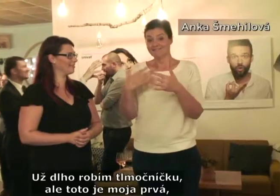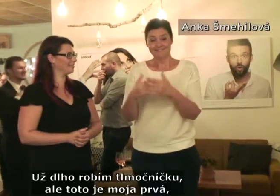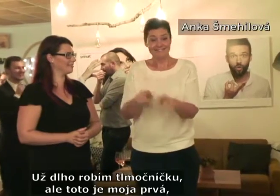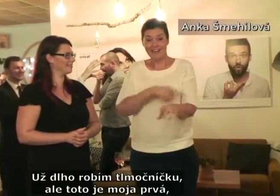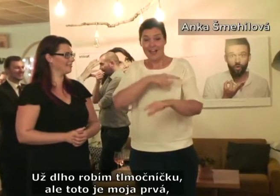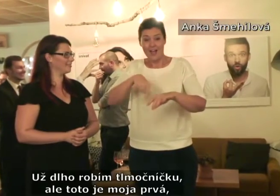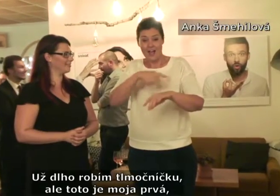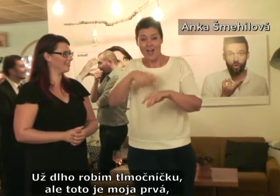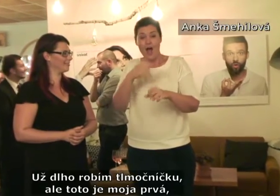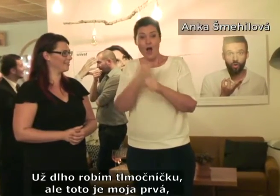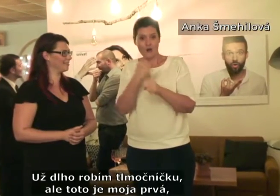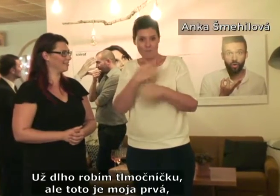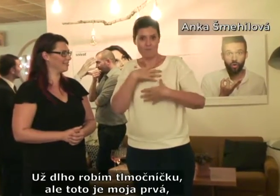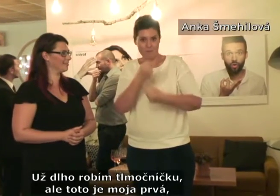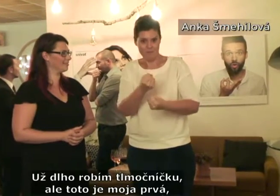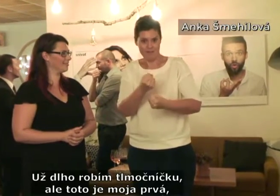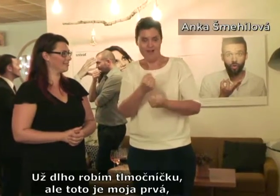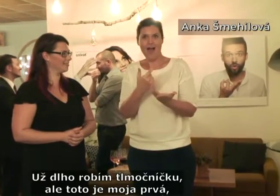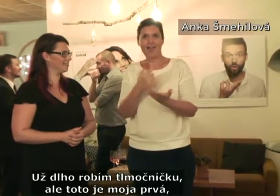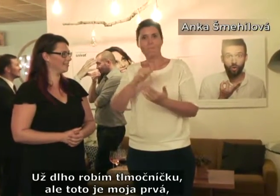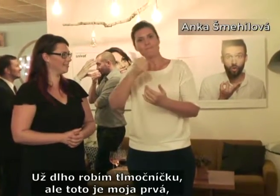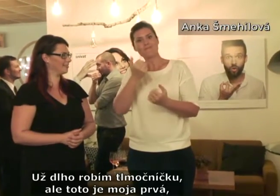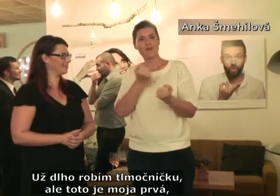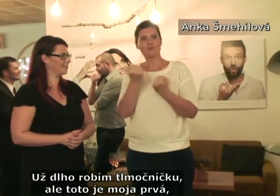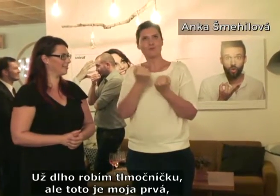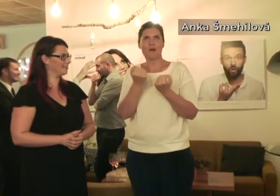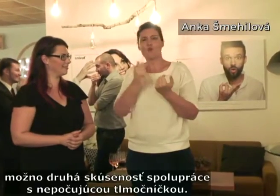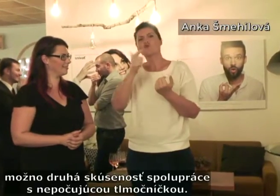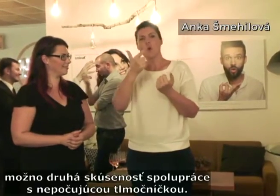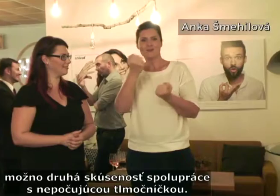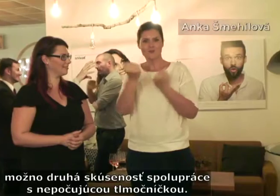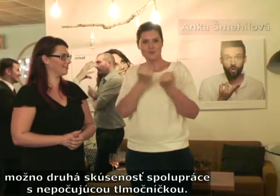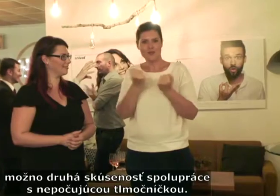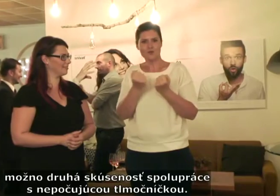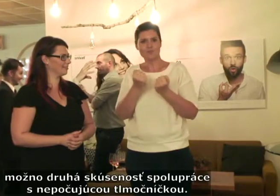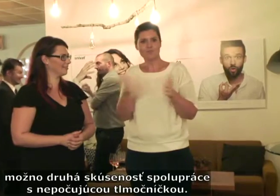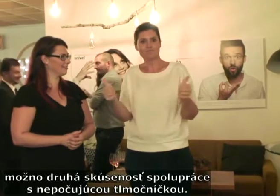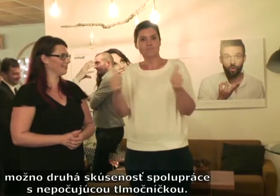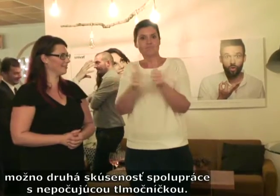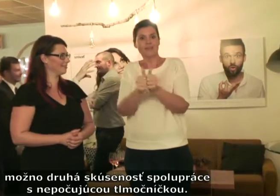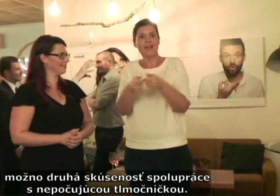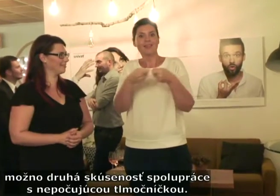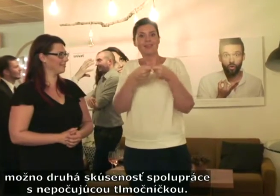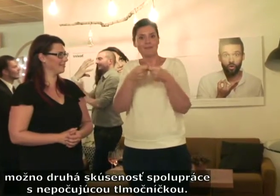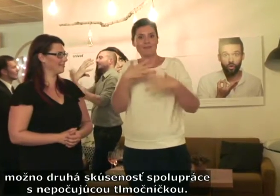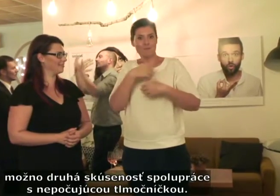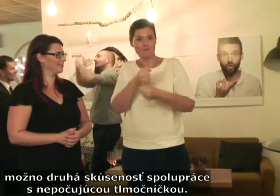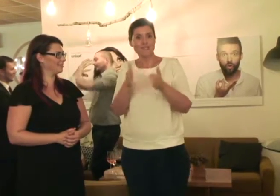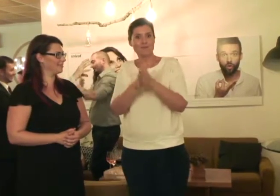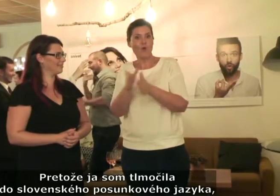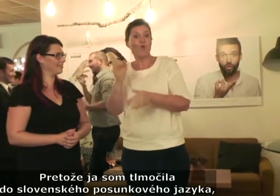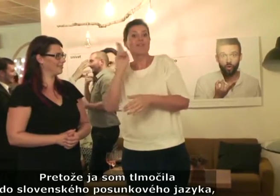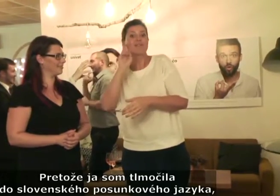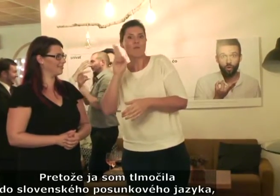Už dlho robím tlmočničku, ale toto je moja prvá, možno druhá skúsenosť spolupráce s nepočujúcou